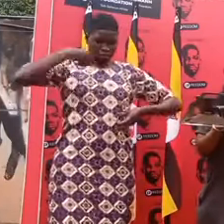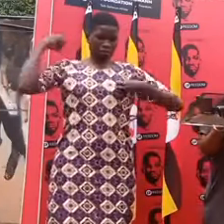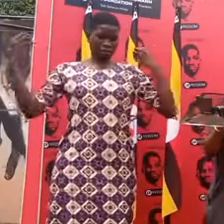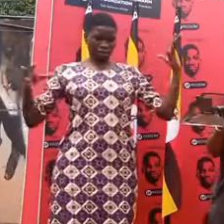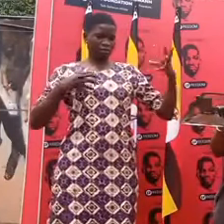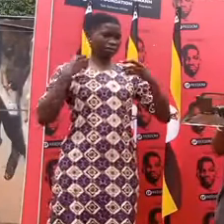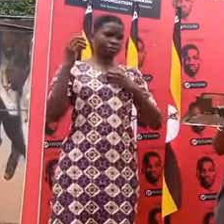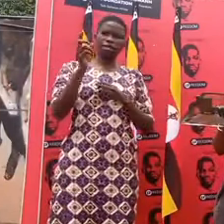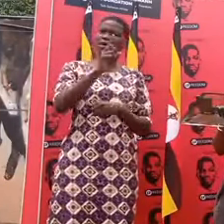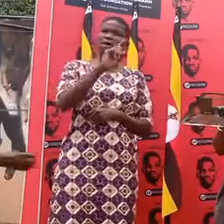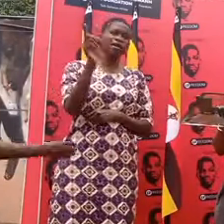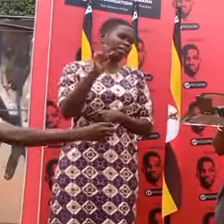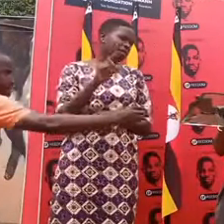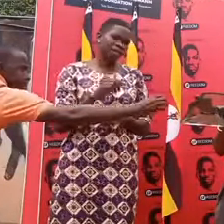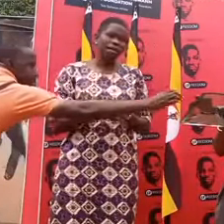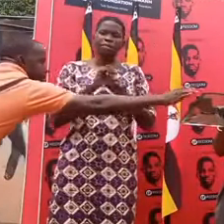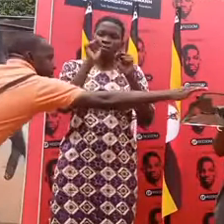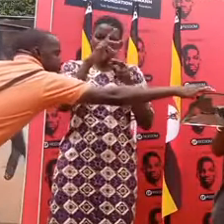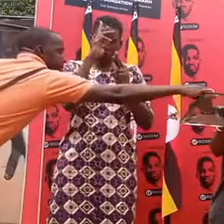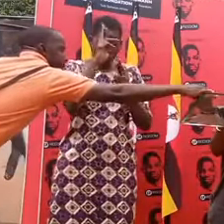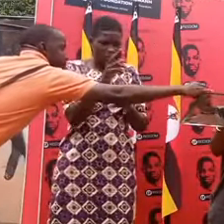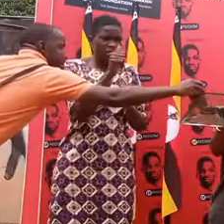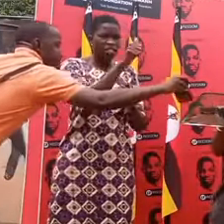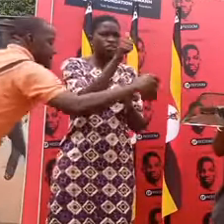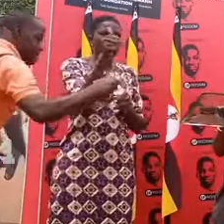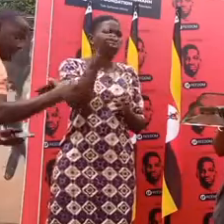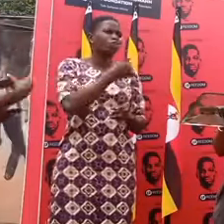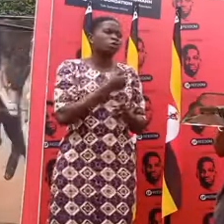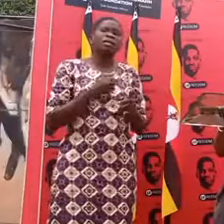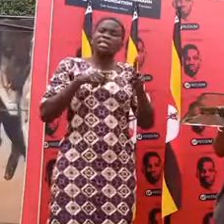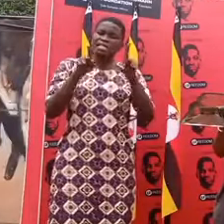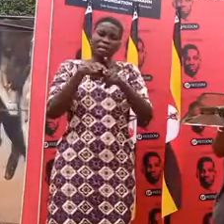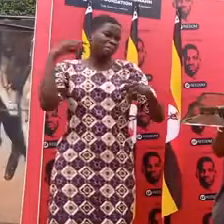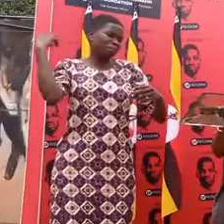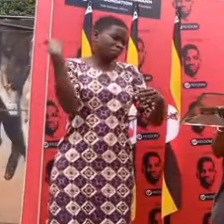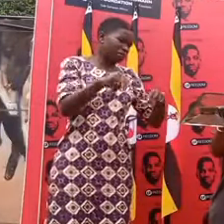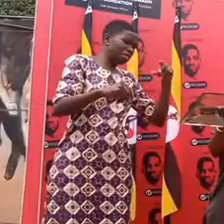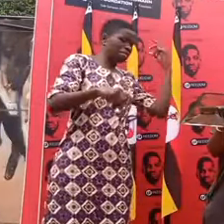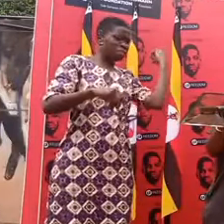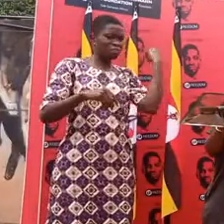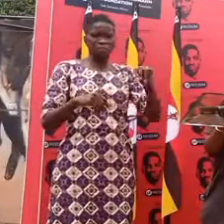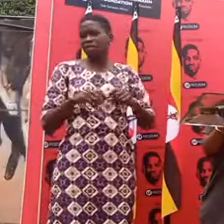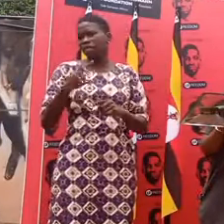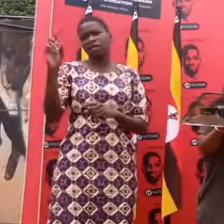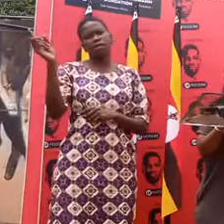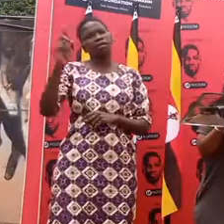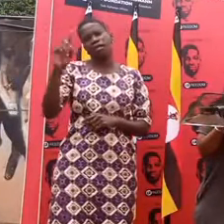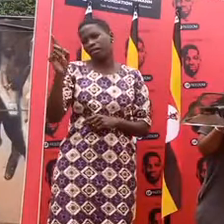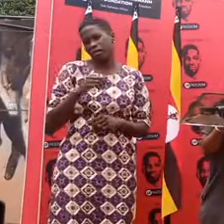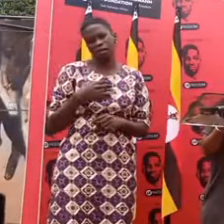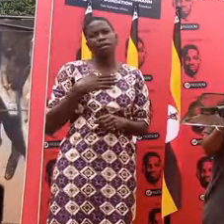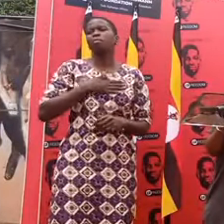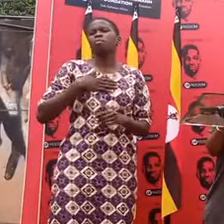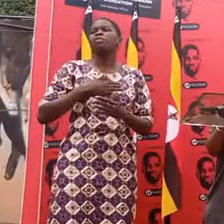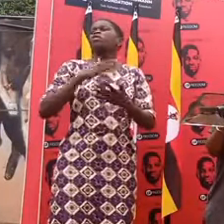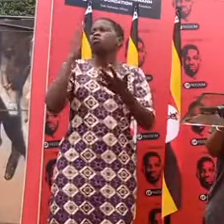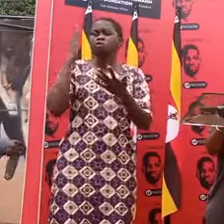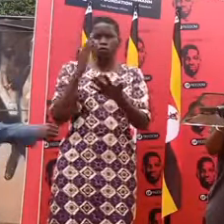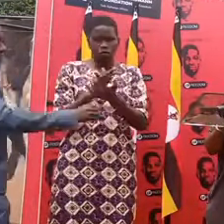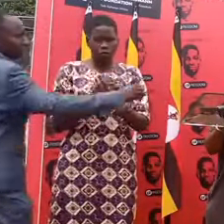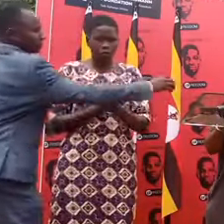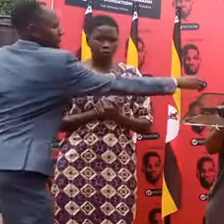ya wenga wachara. Kule kila ono kukua. Aba antuwa Uganda. No bako watanga wa ime mbibijewe kule